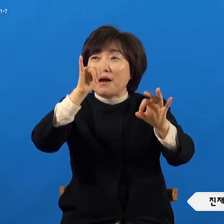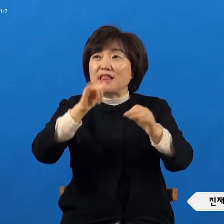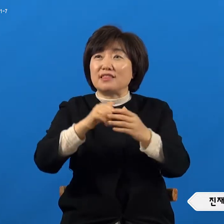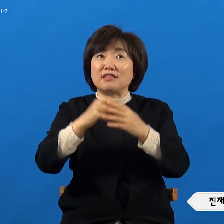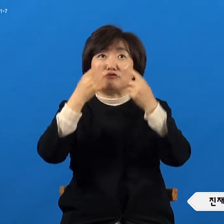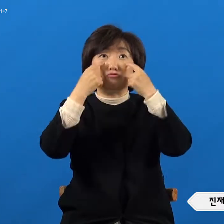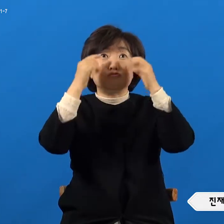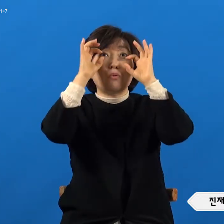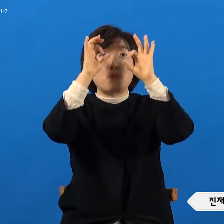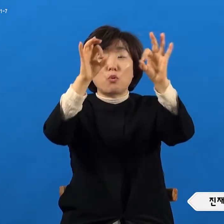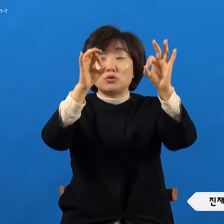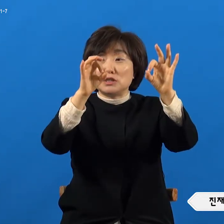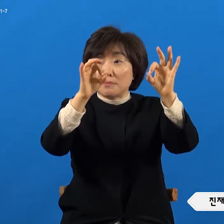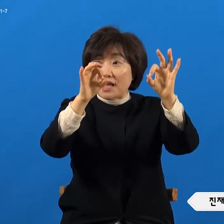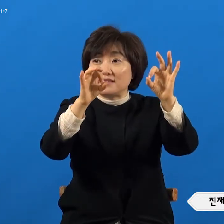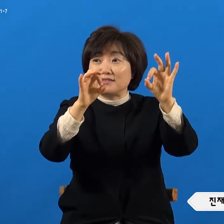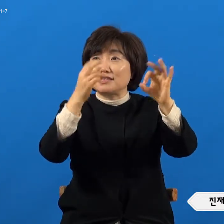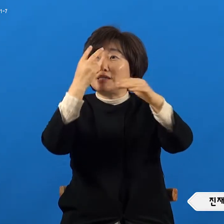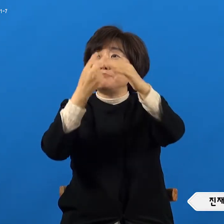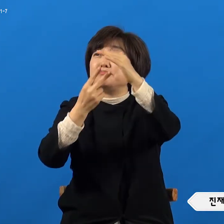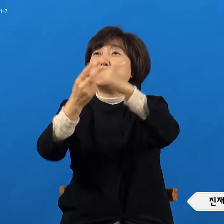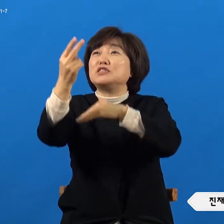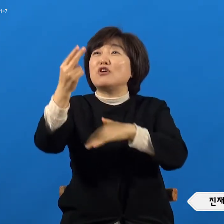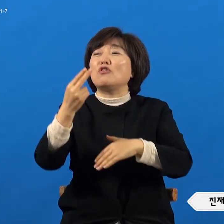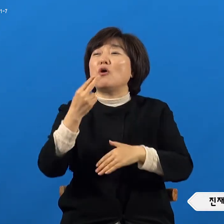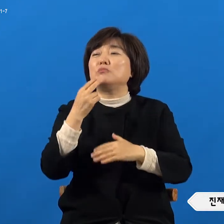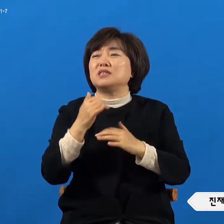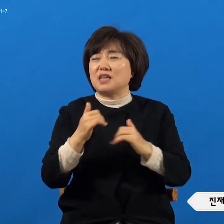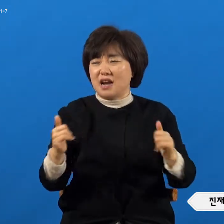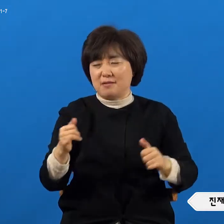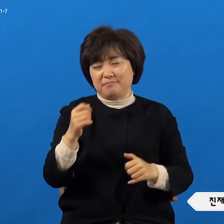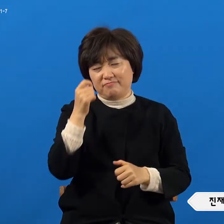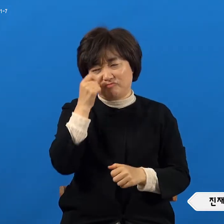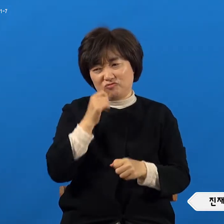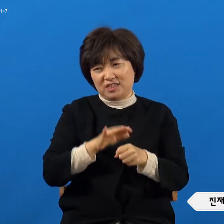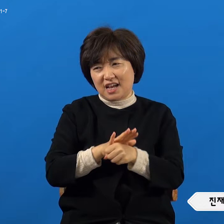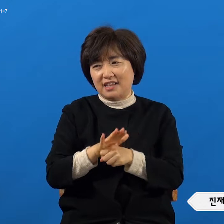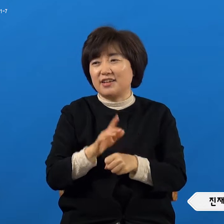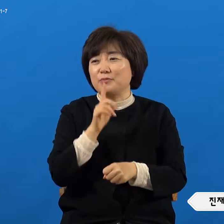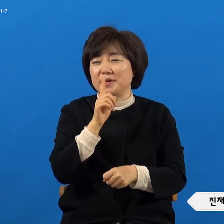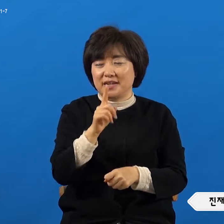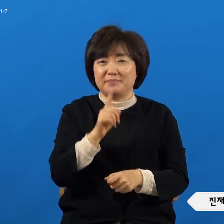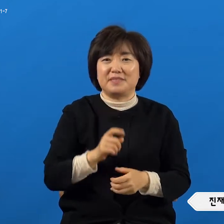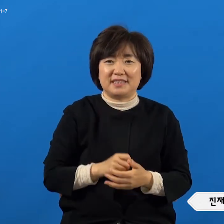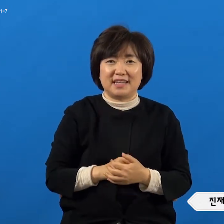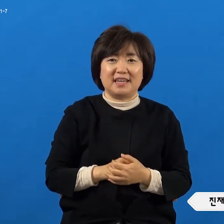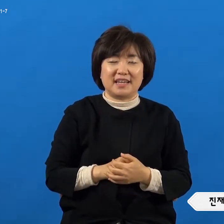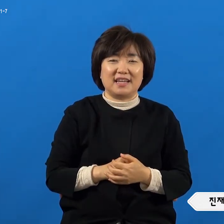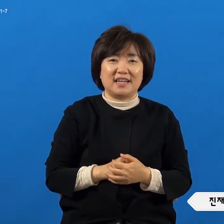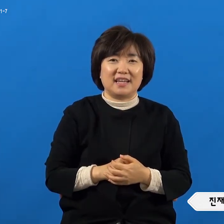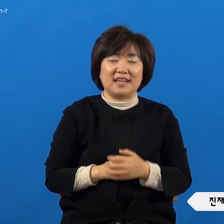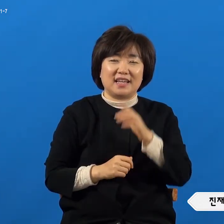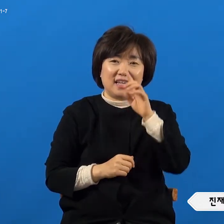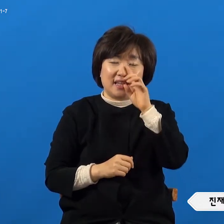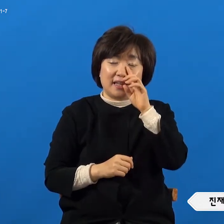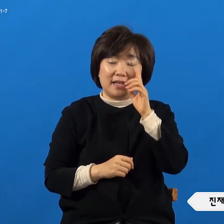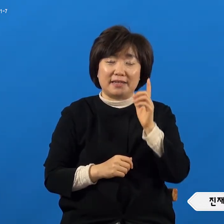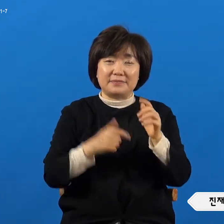수 있지만 비전을 볼 수 없는 사람이라고 이야기했습니다.